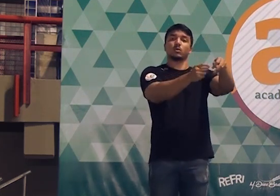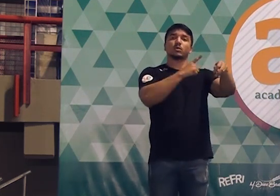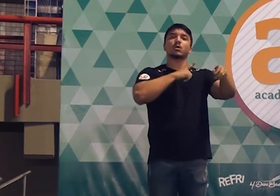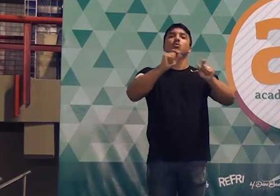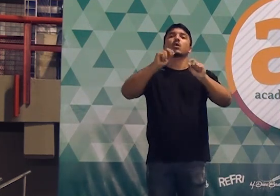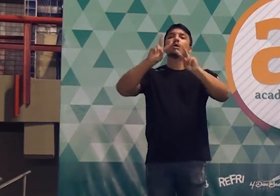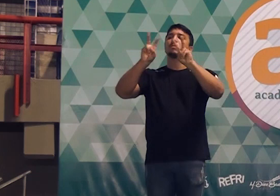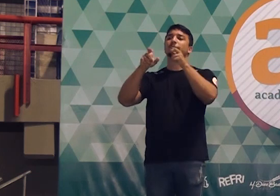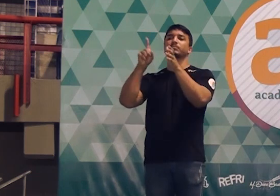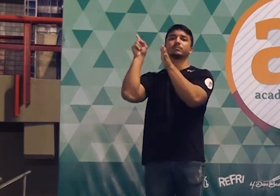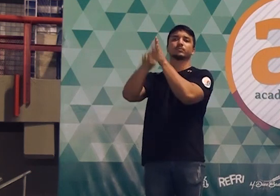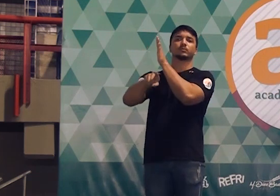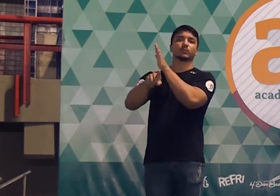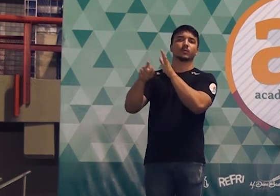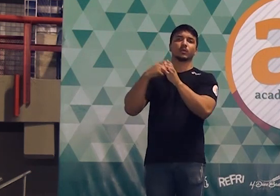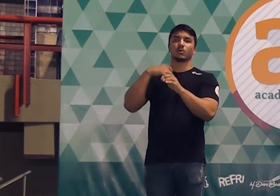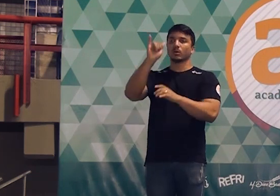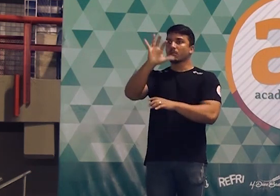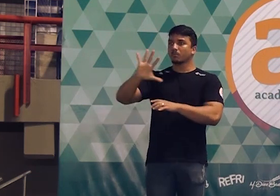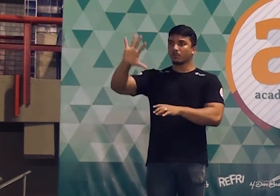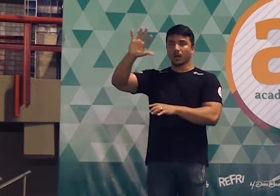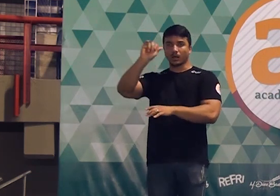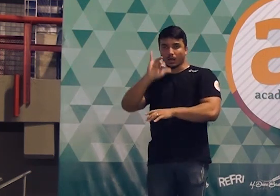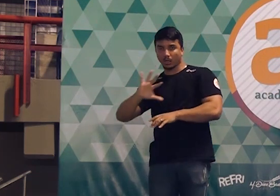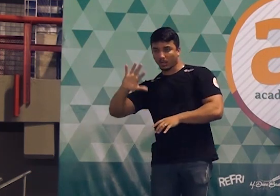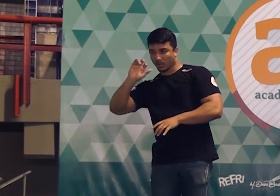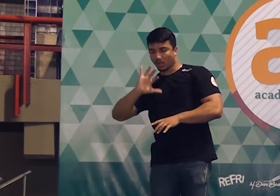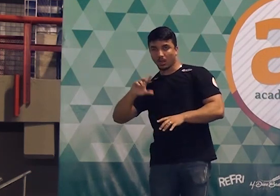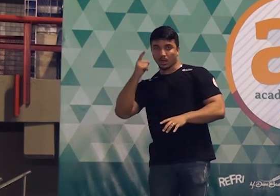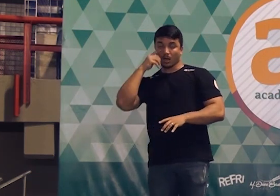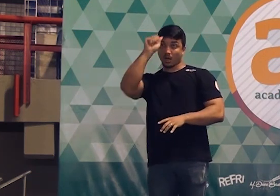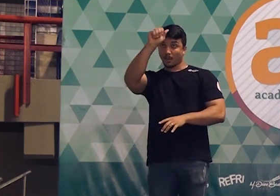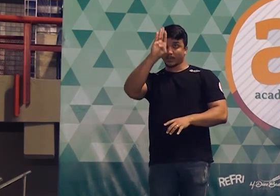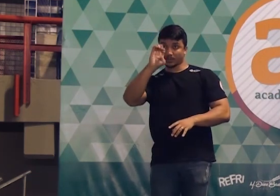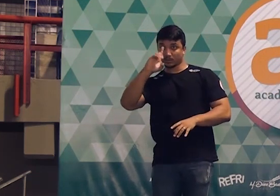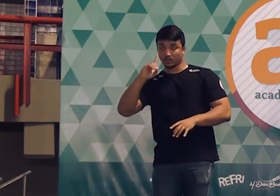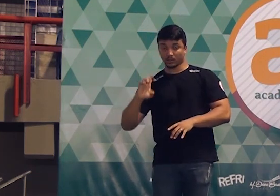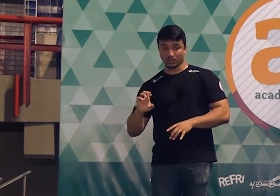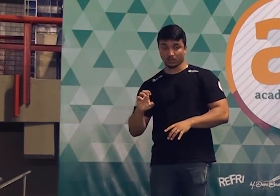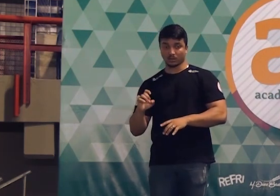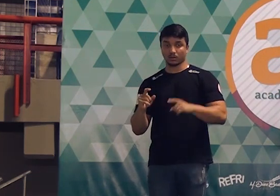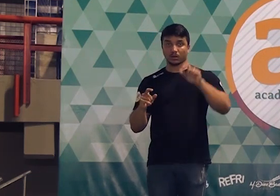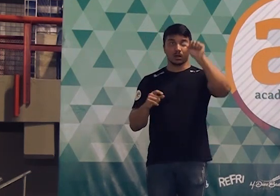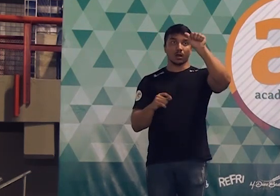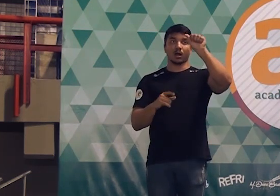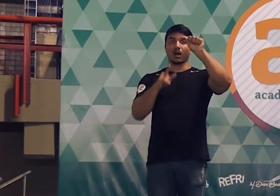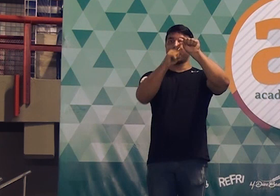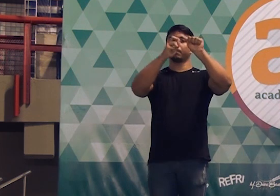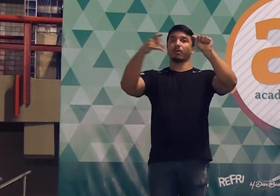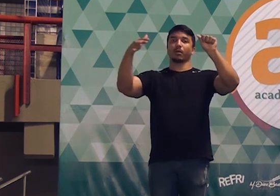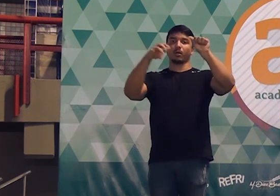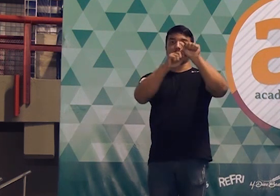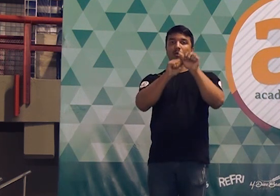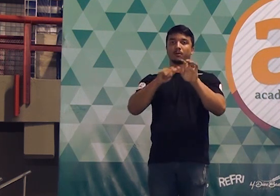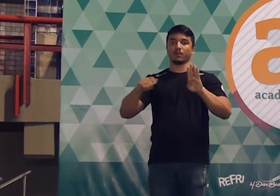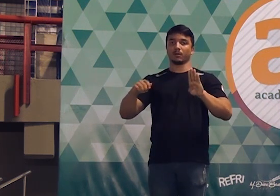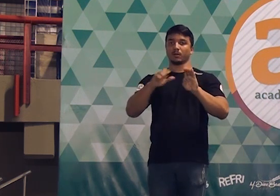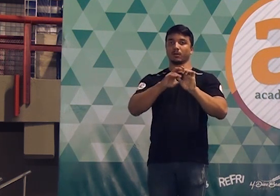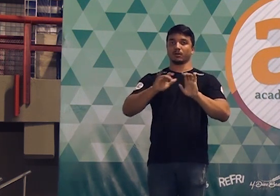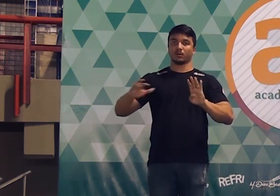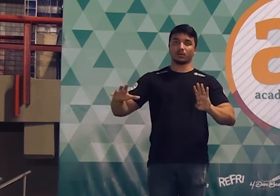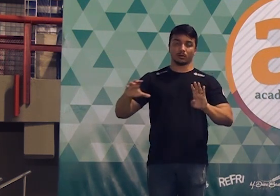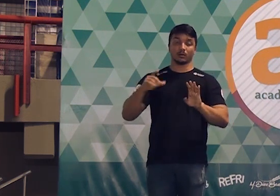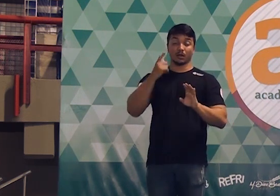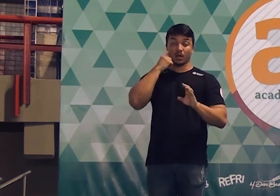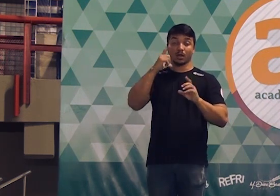tem uma questão que tem várias figuras para você marcar o item A, B, C, D, E, e ele bota item A, figura tal, item B, figura tal, item C, figura